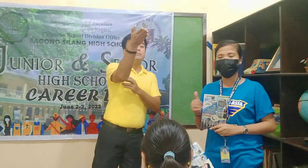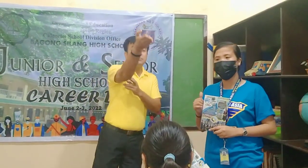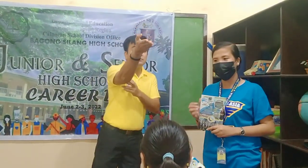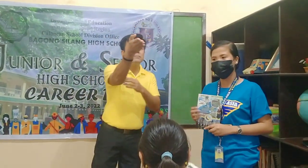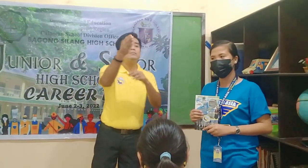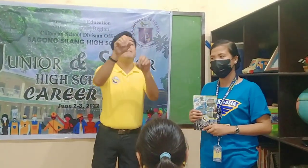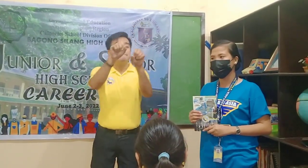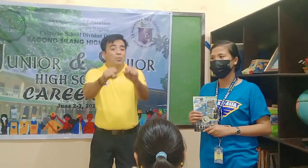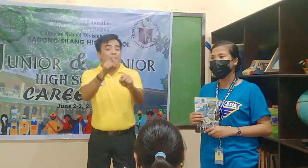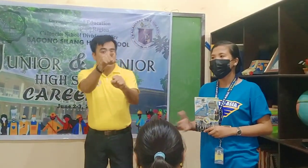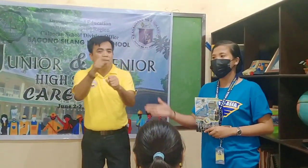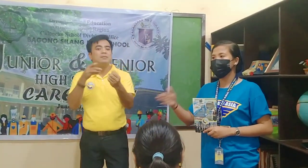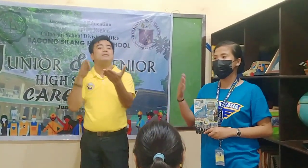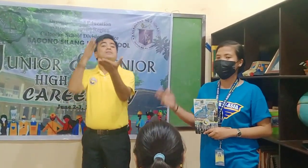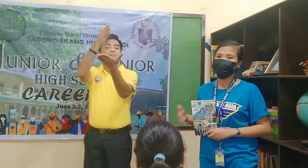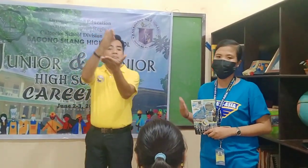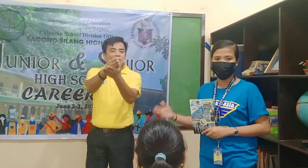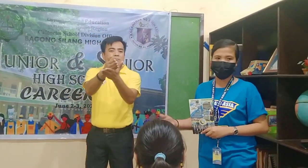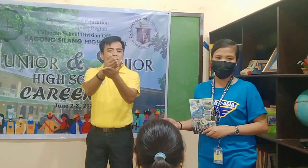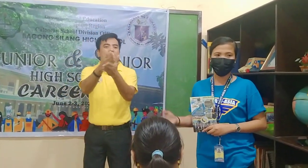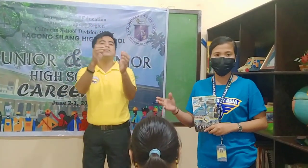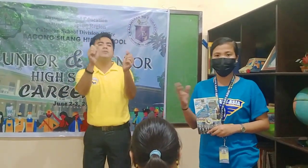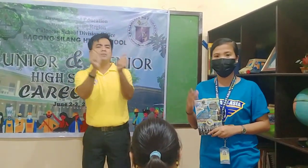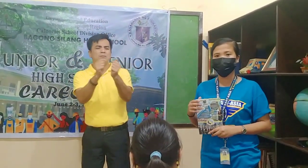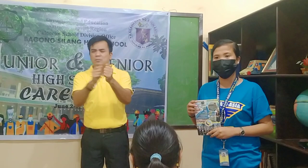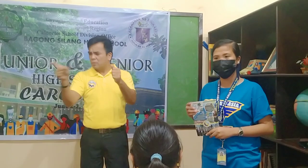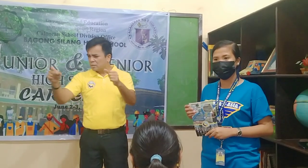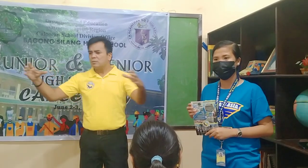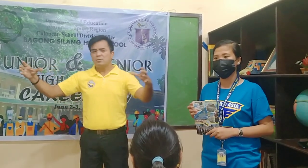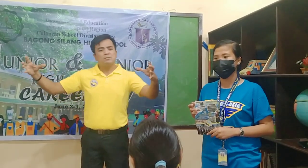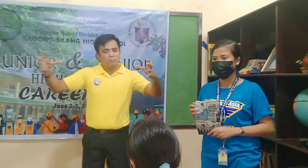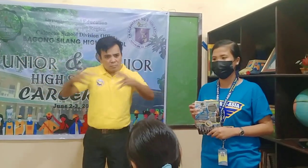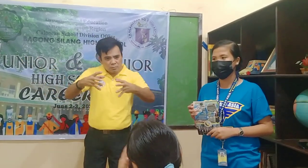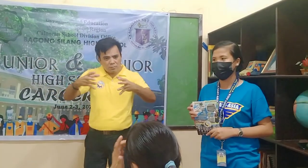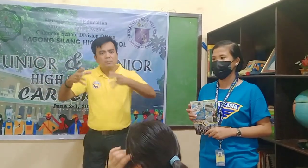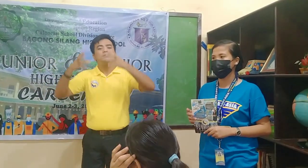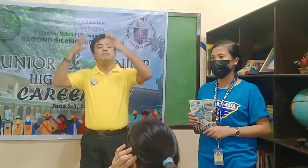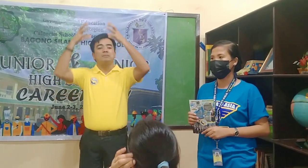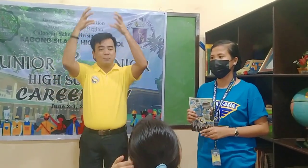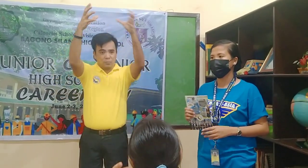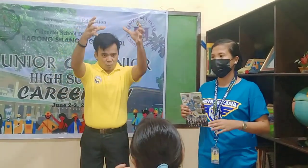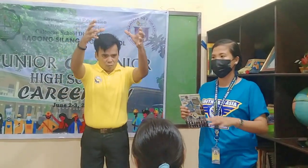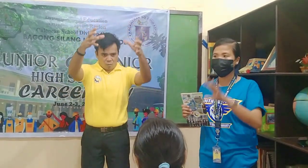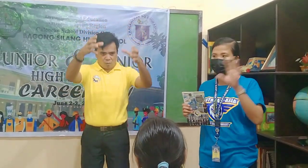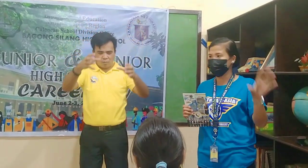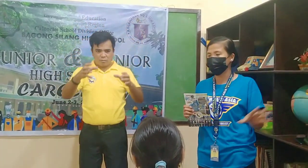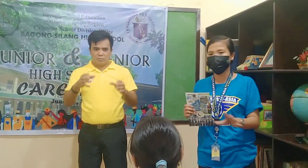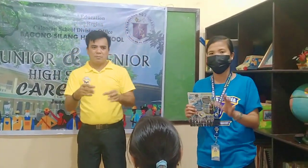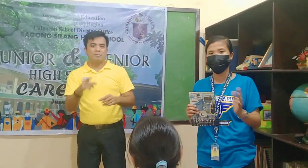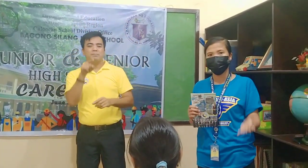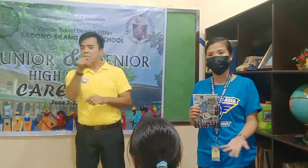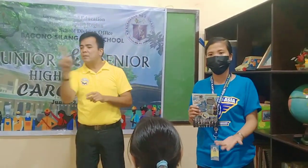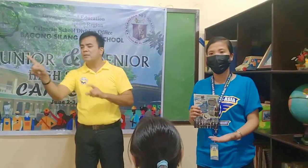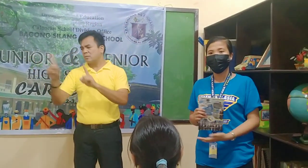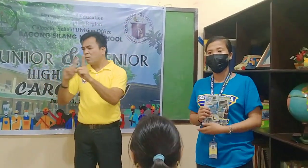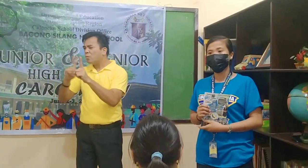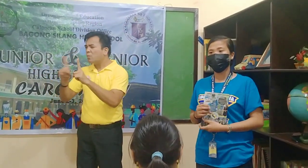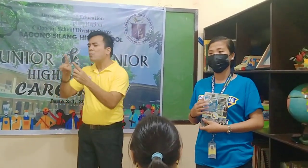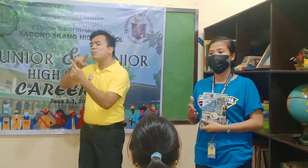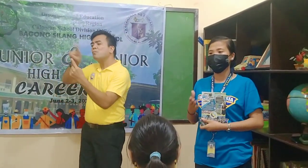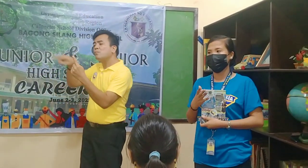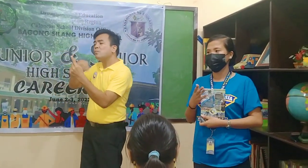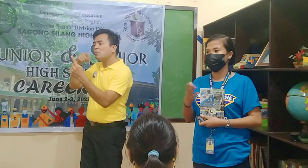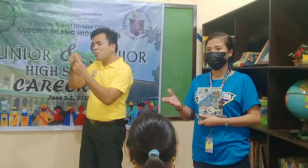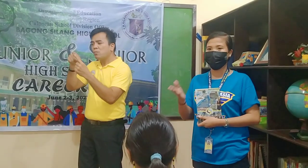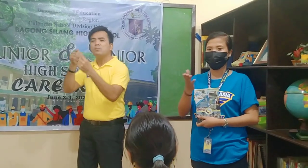school. Mas okay po kung sama-sama po kayo or sabay-sabay po kayong pupunta sa school para pwede po kayong magsusap-usap doon kung ano po